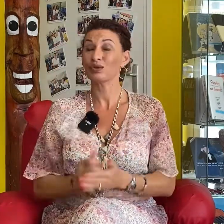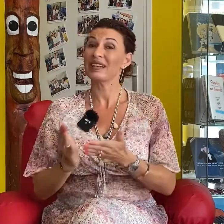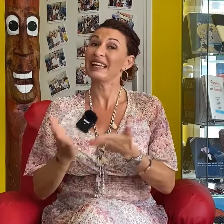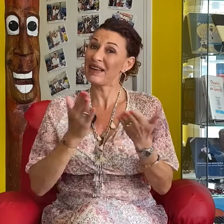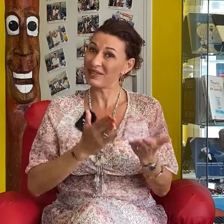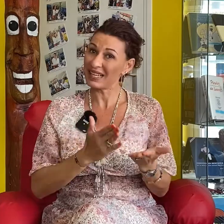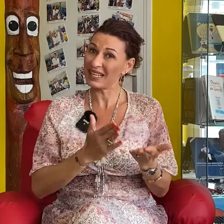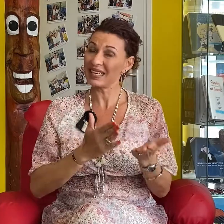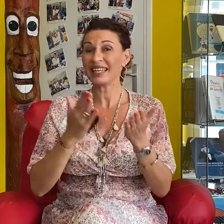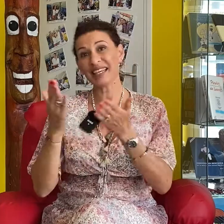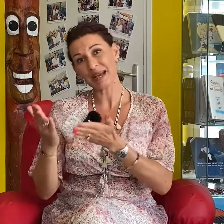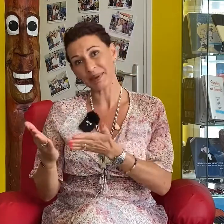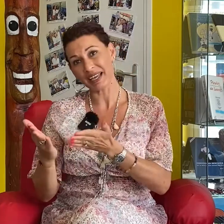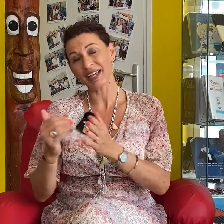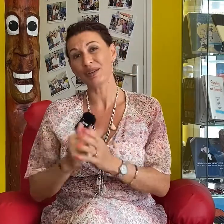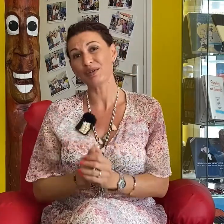La ville et après le verbe.